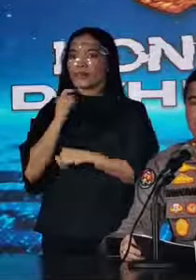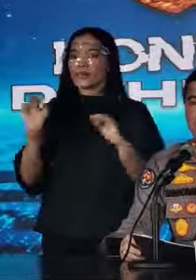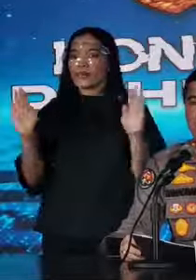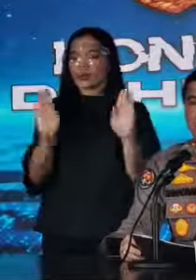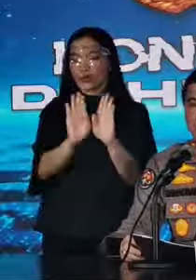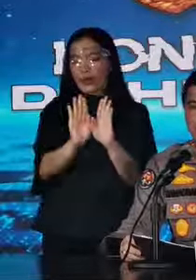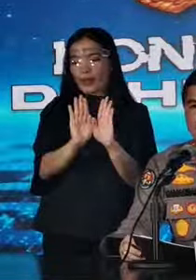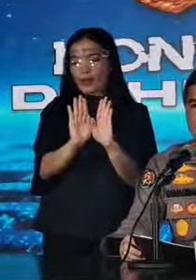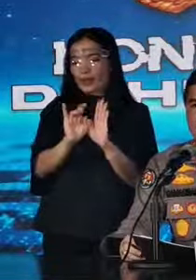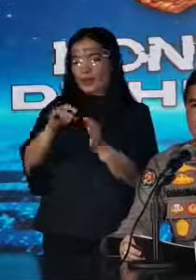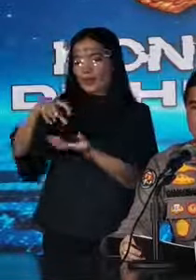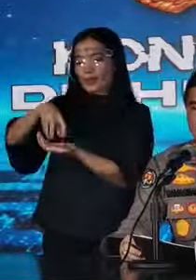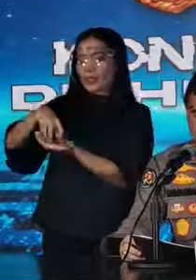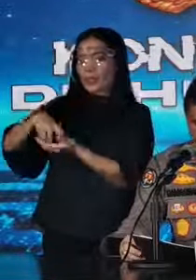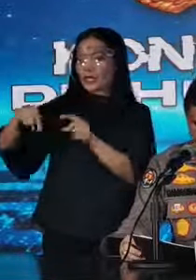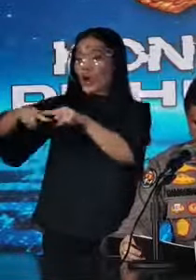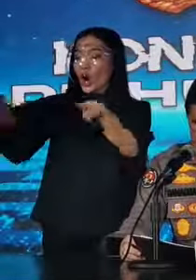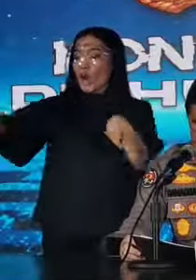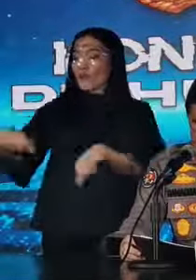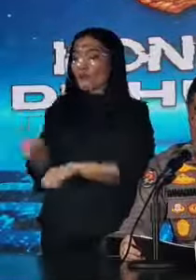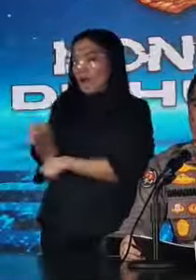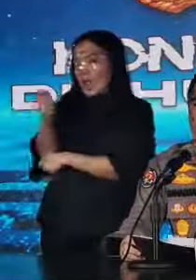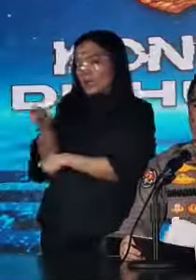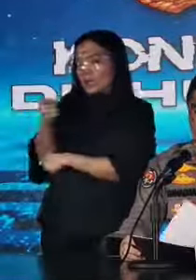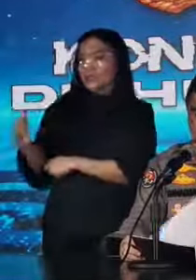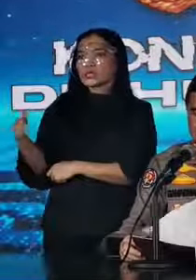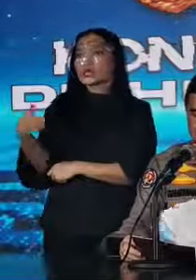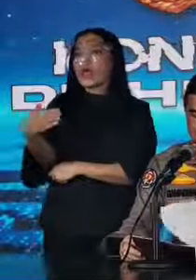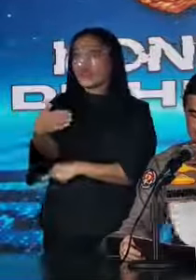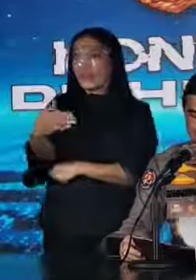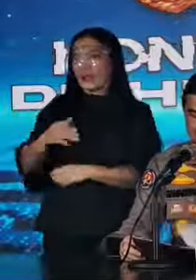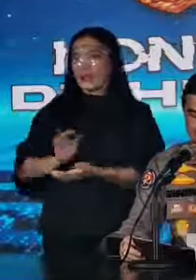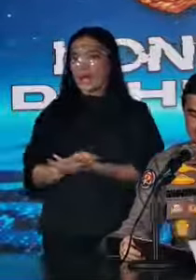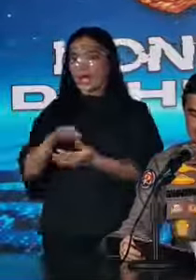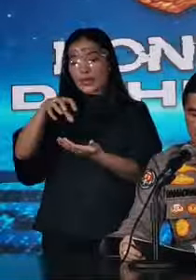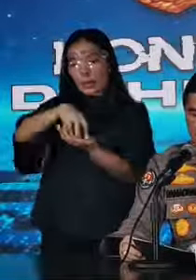penutupan tempat pemancingan dan tempat kegiatan panti pijat.